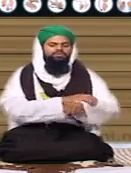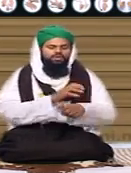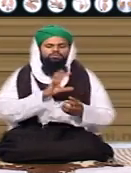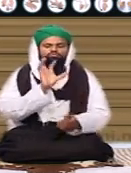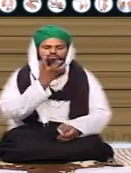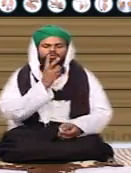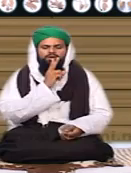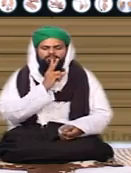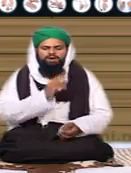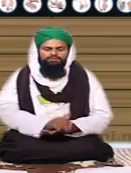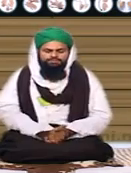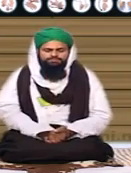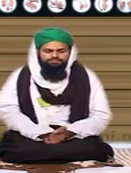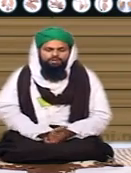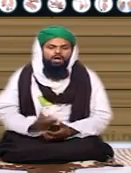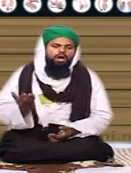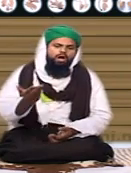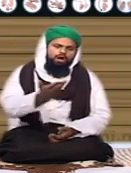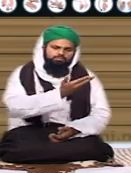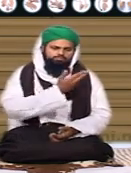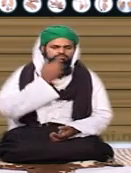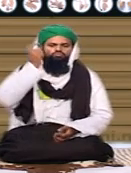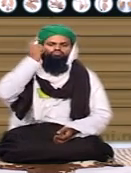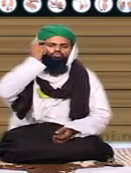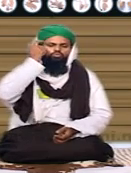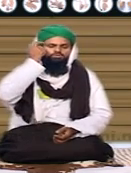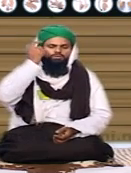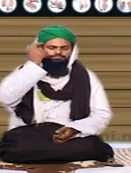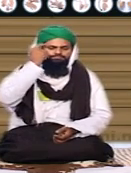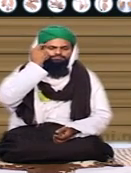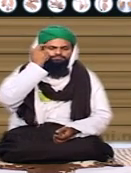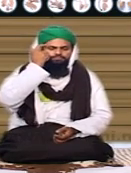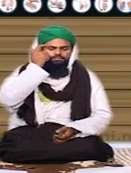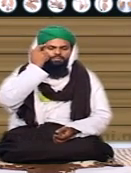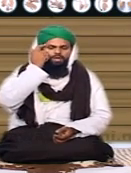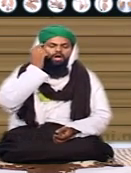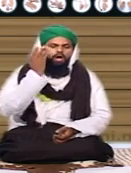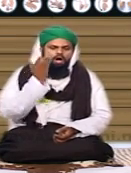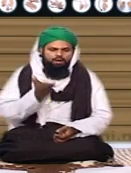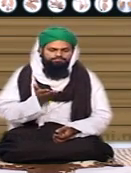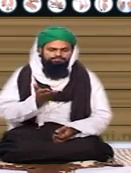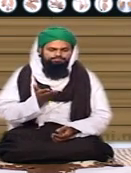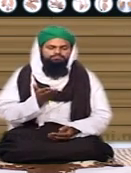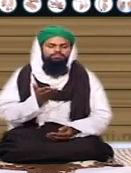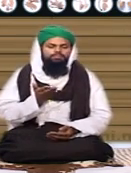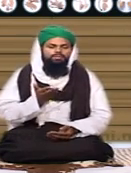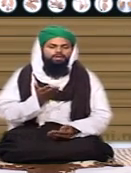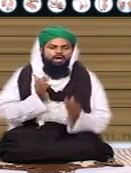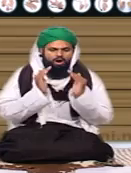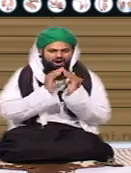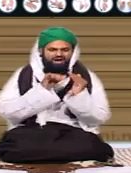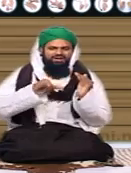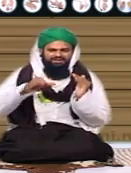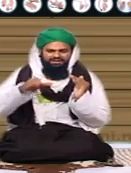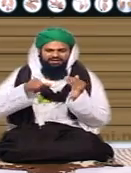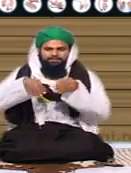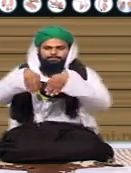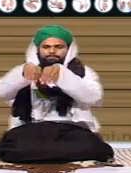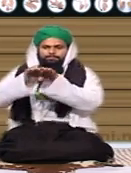یہ تو تھی ایک دنیاوی مثال۔ اب اپنے اوپر سوچئے، آپ کے شہر زندگی